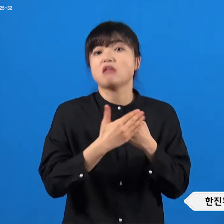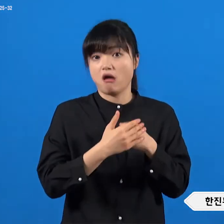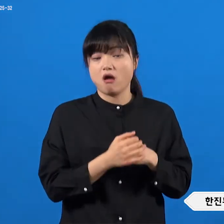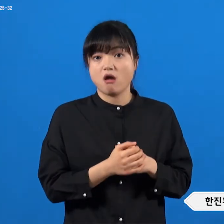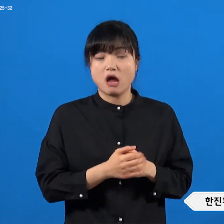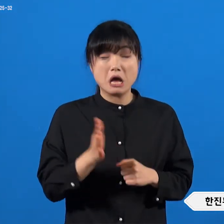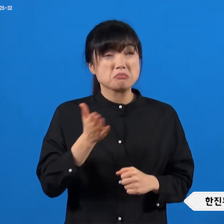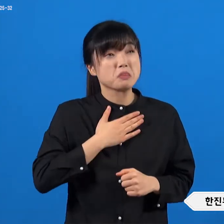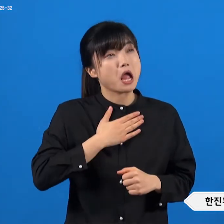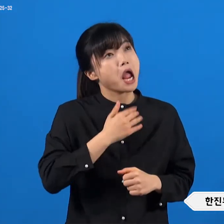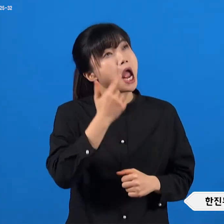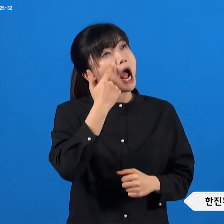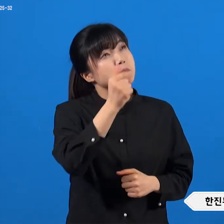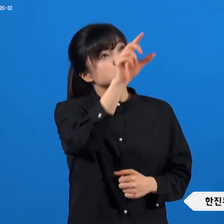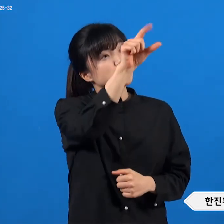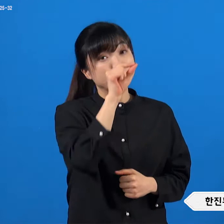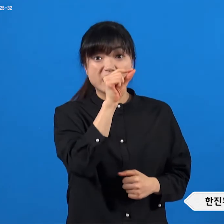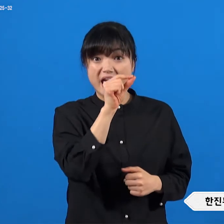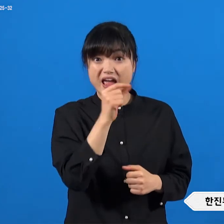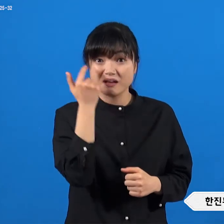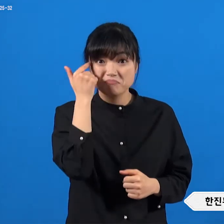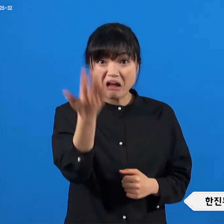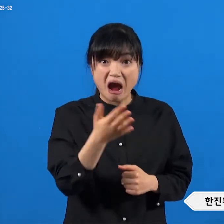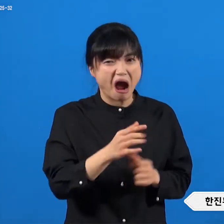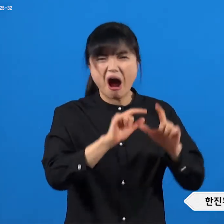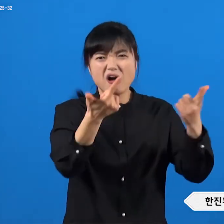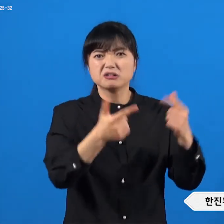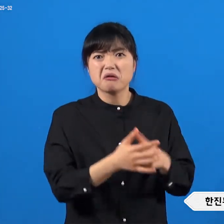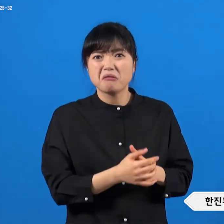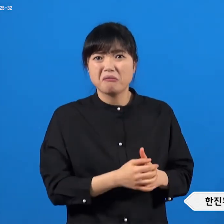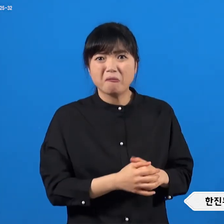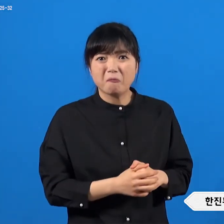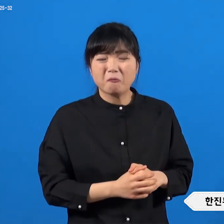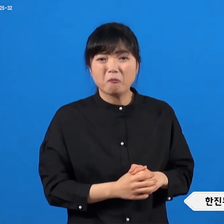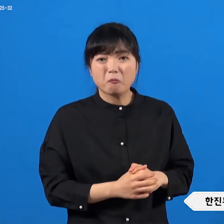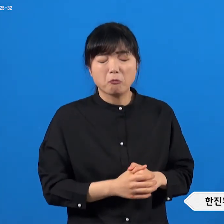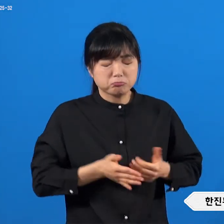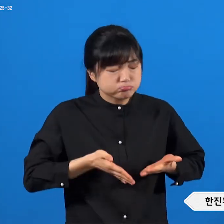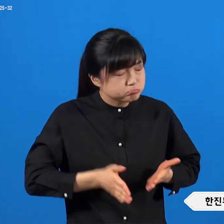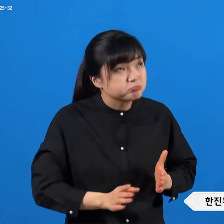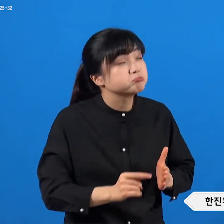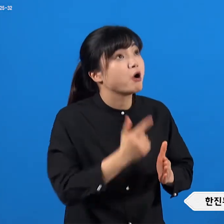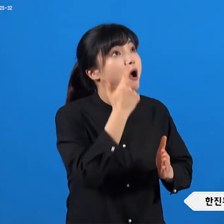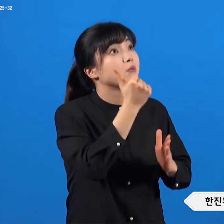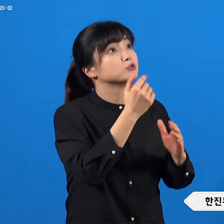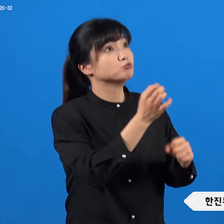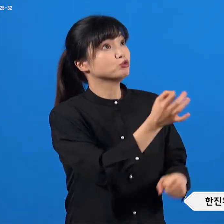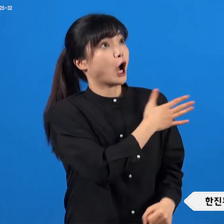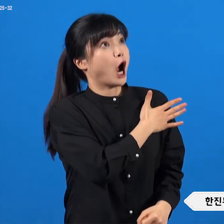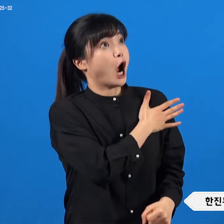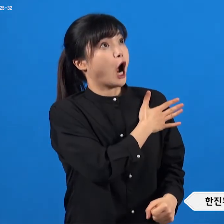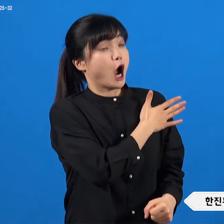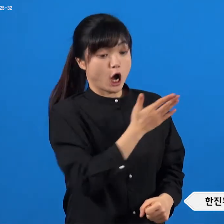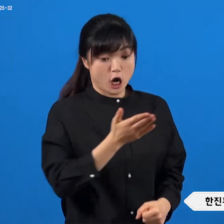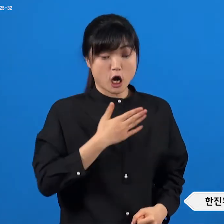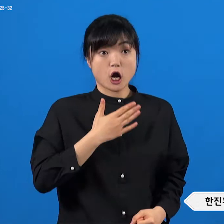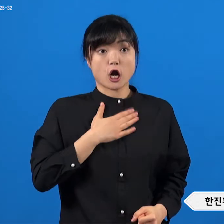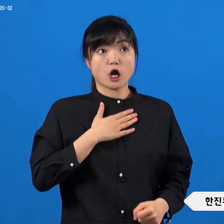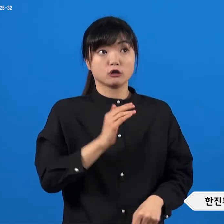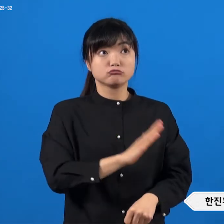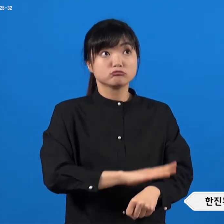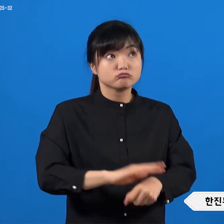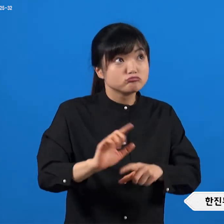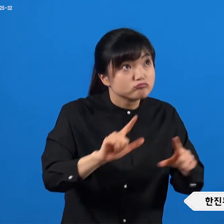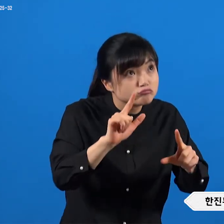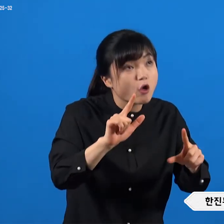은혜입니다. 자기가 부자 아버지를 선택을 해서 태어났습니까? 아니지 않습니까? 태어나 보니 부잣집